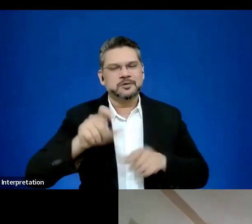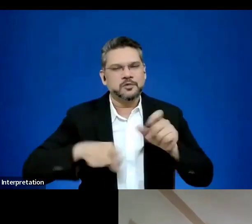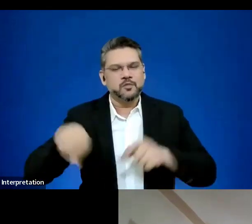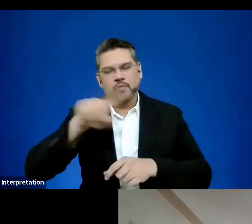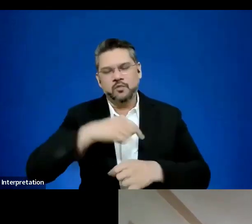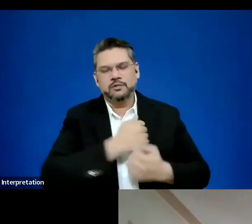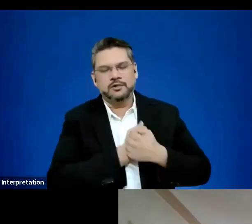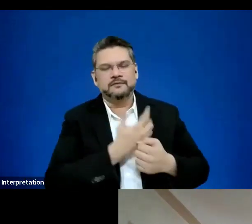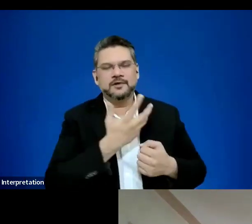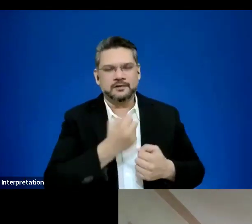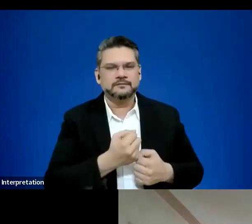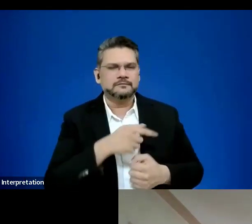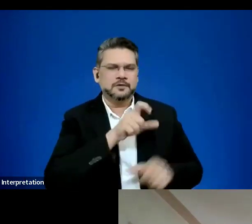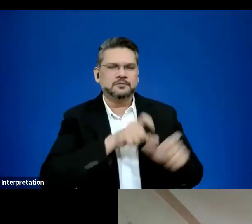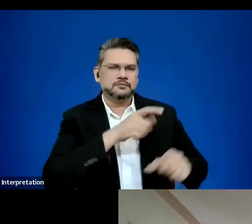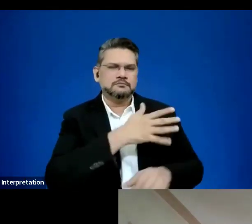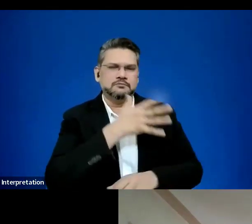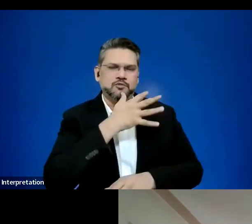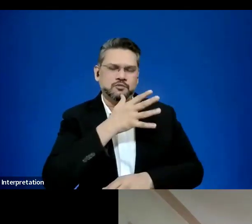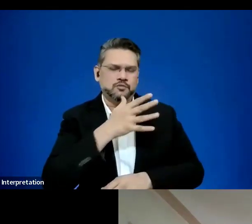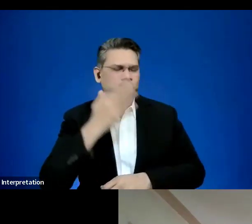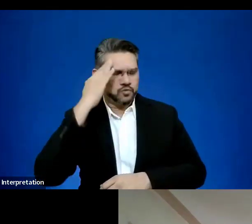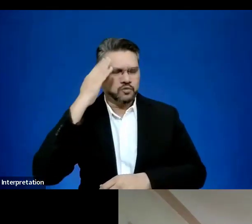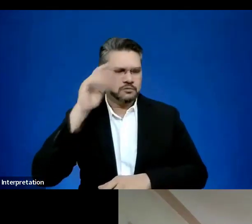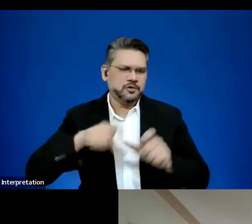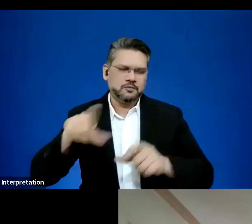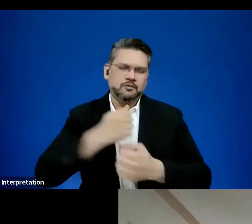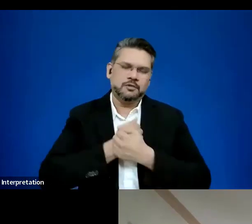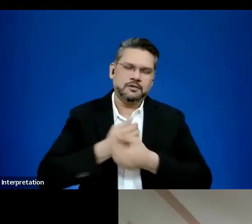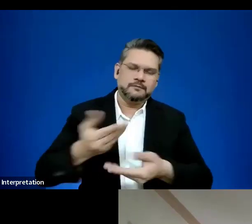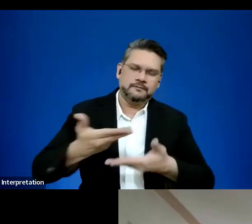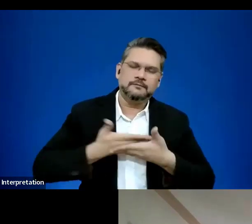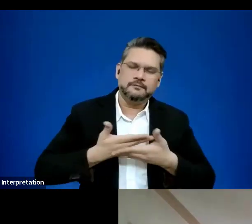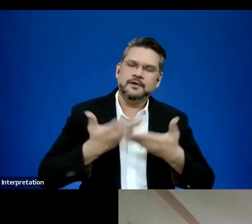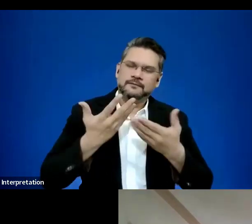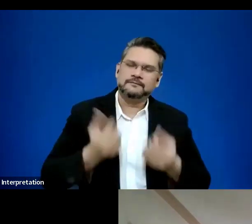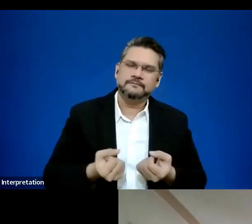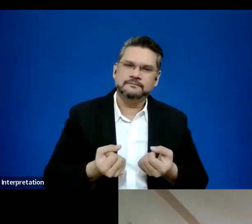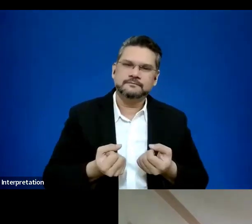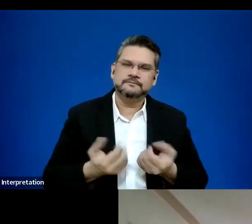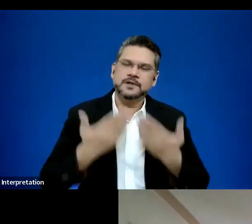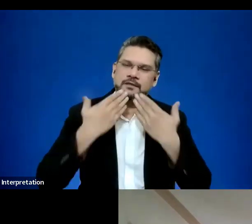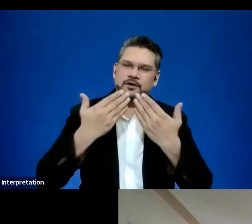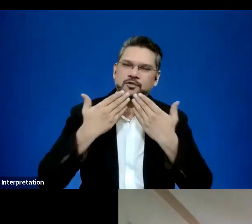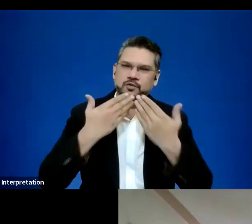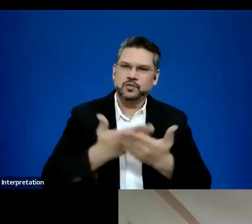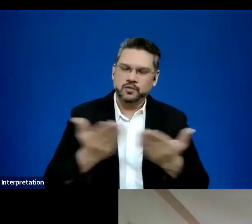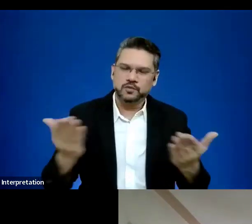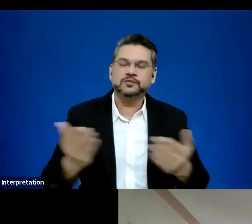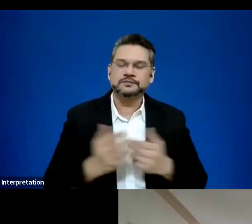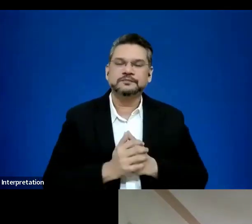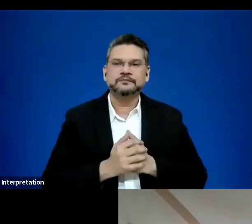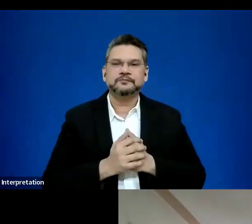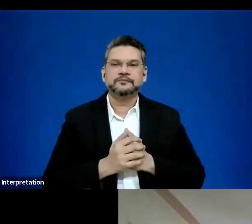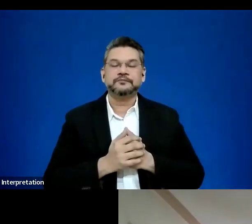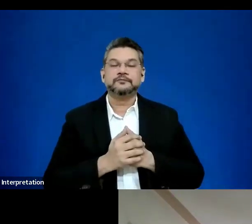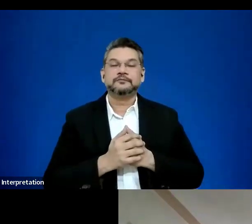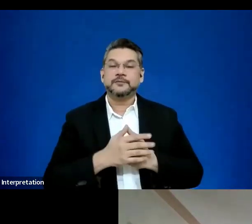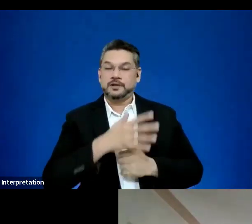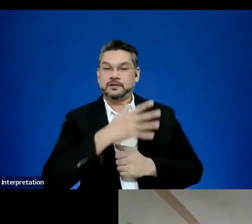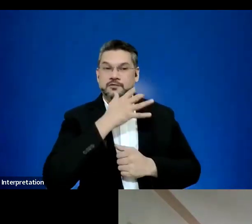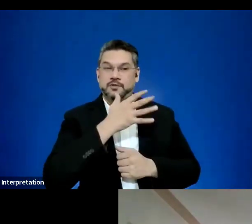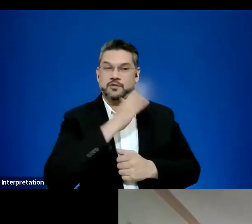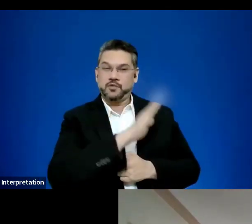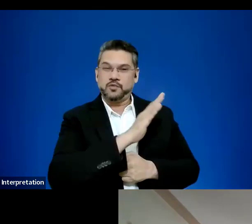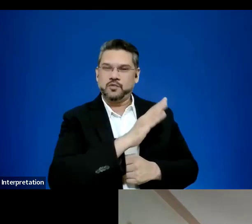而且呢，我的母亲呢，她一直到她的生命的最后一天，都从来没有怀疑过自